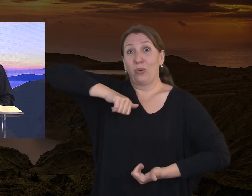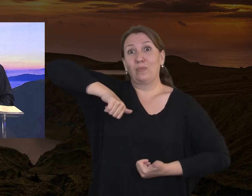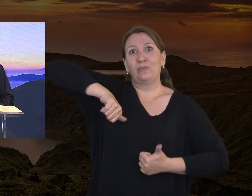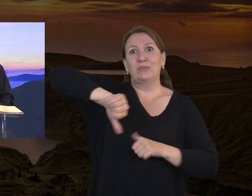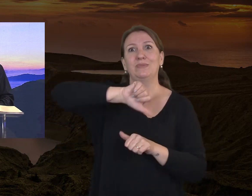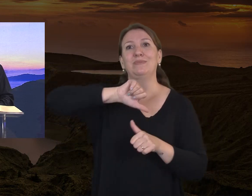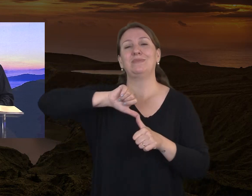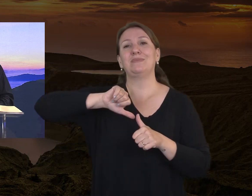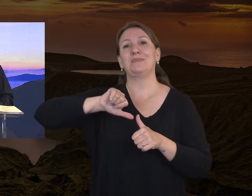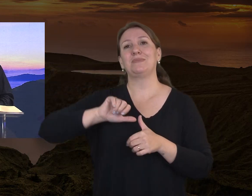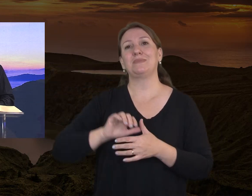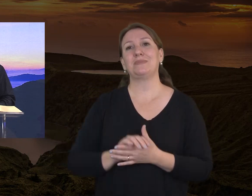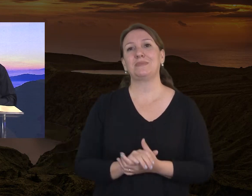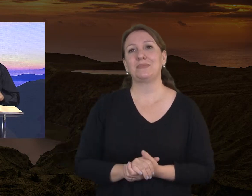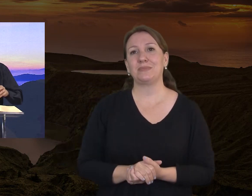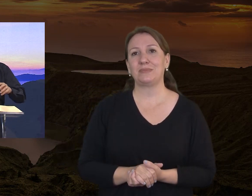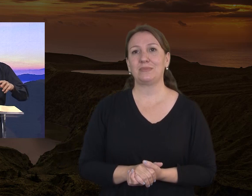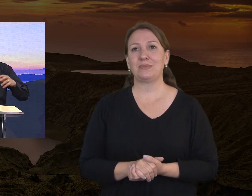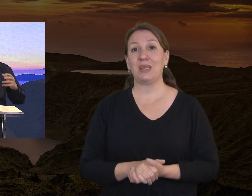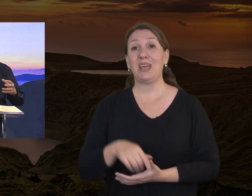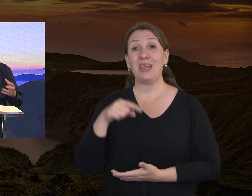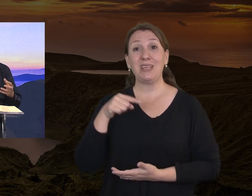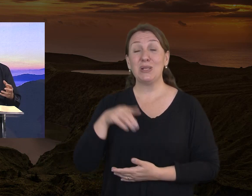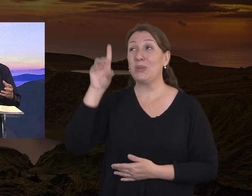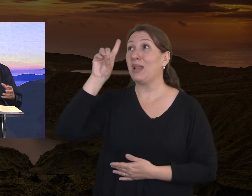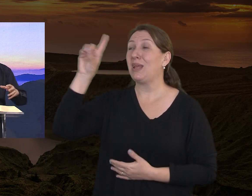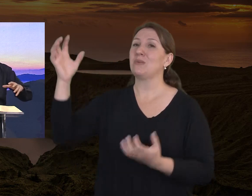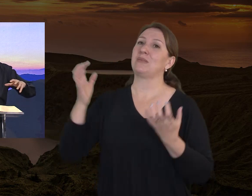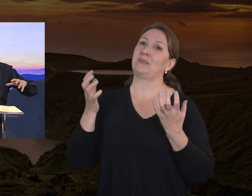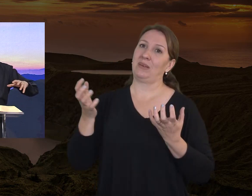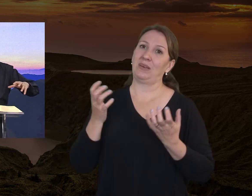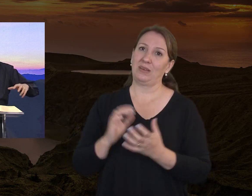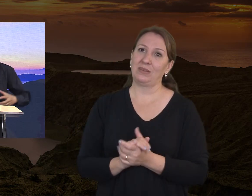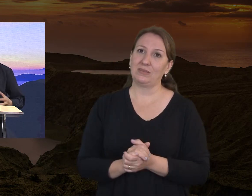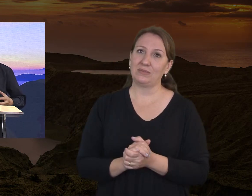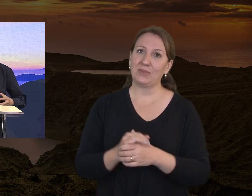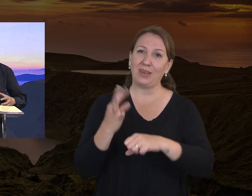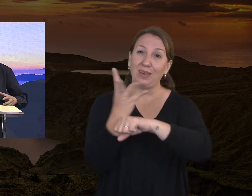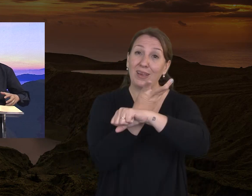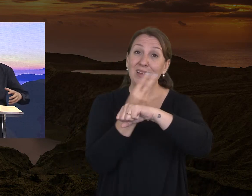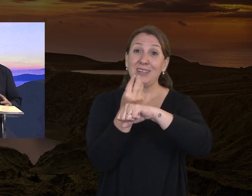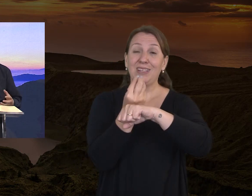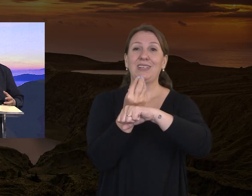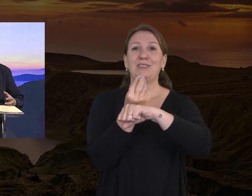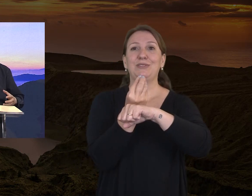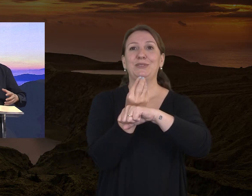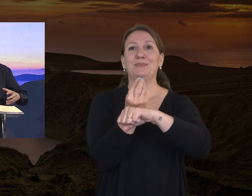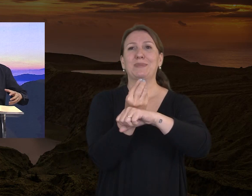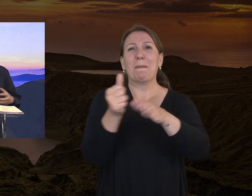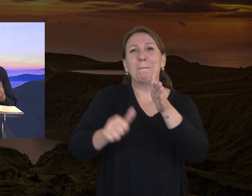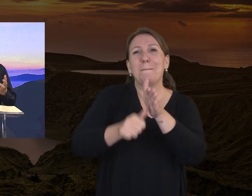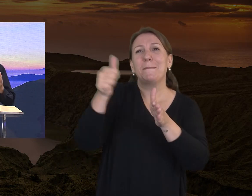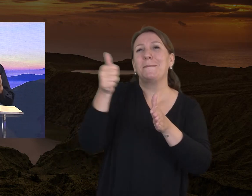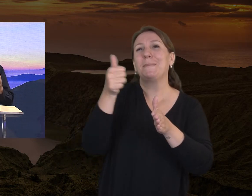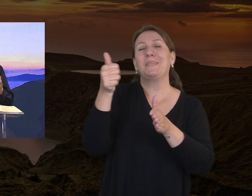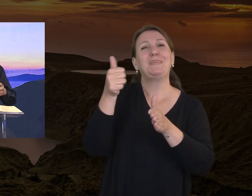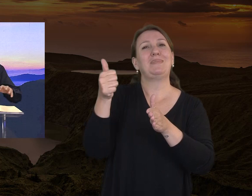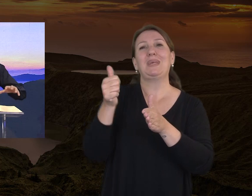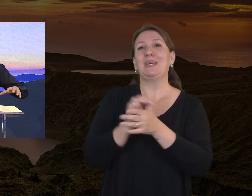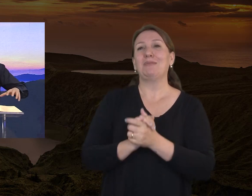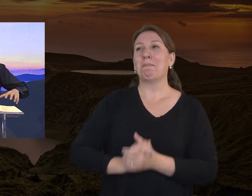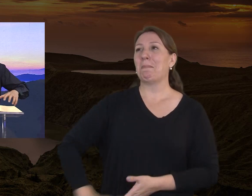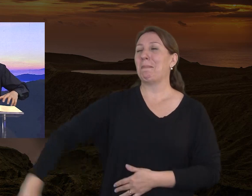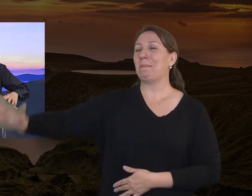de glória em glória. É isso que Deus está esperando a igreja ser primeiramente